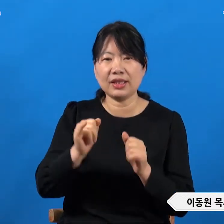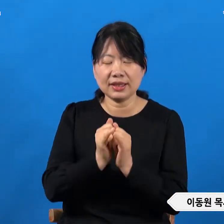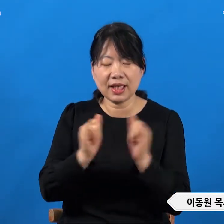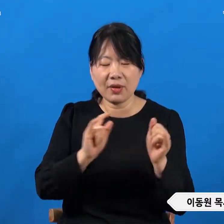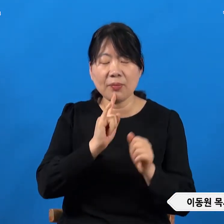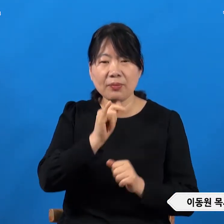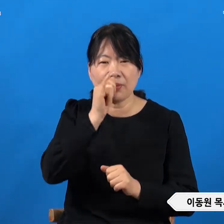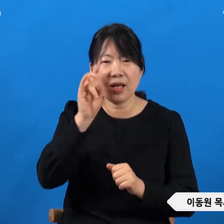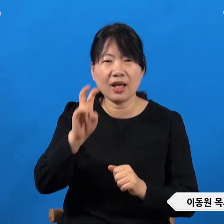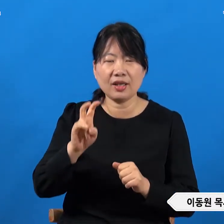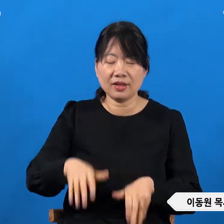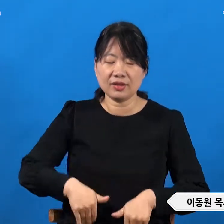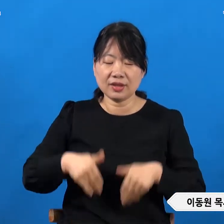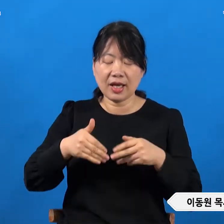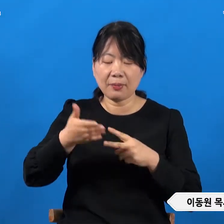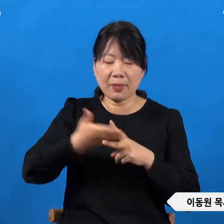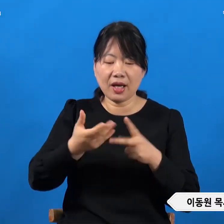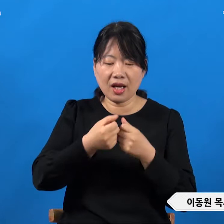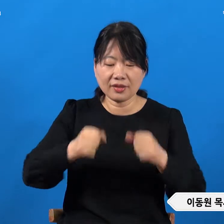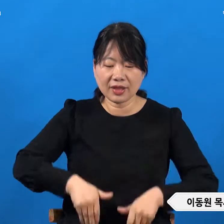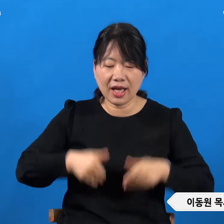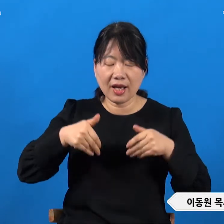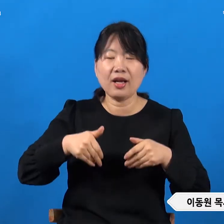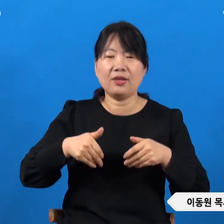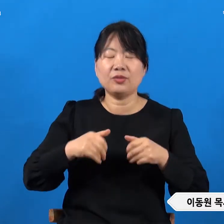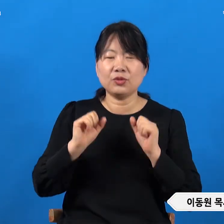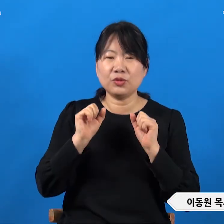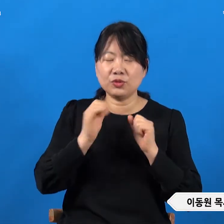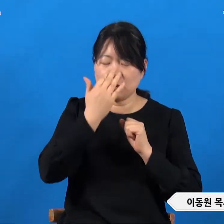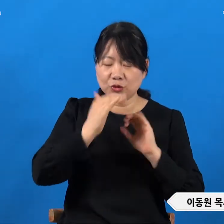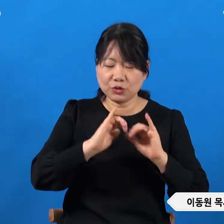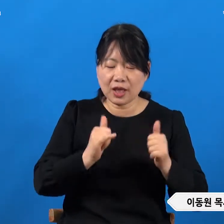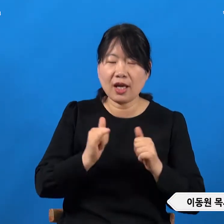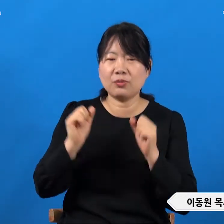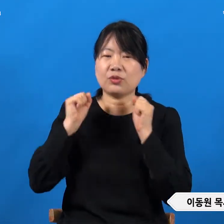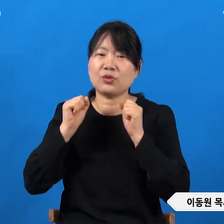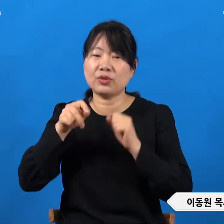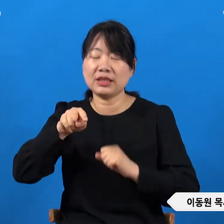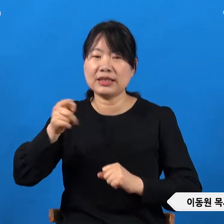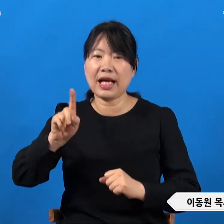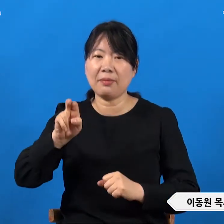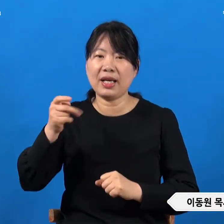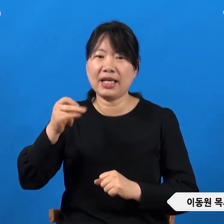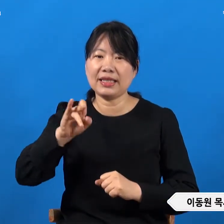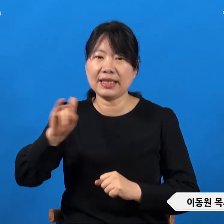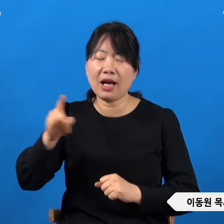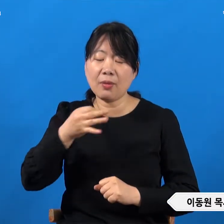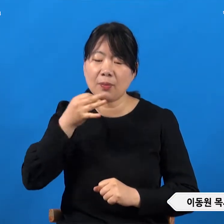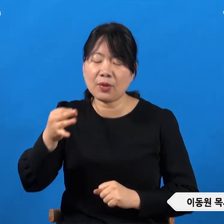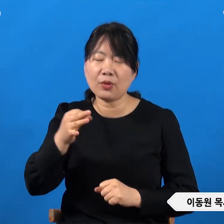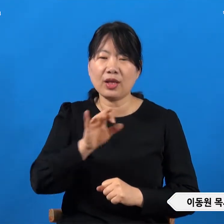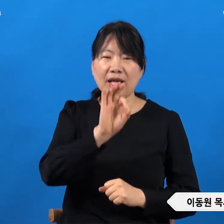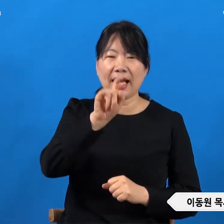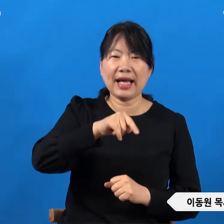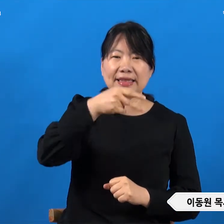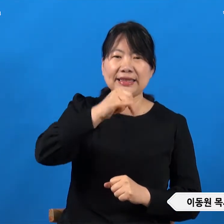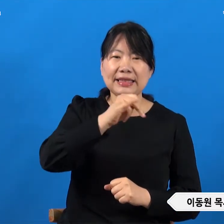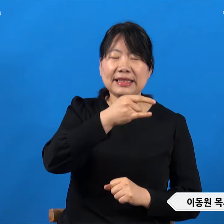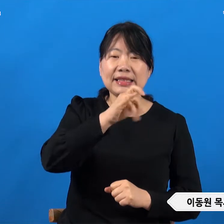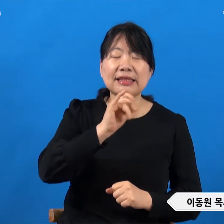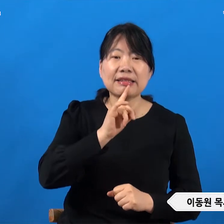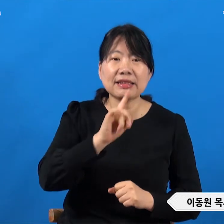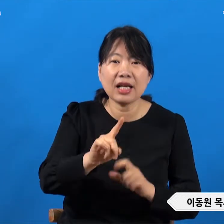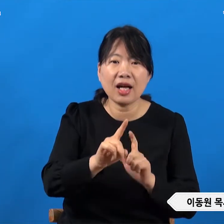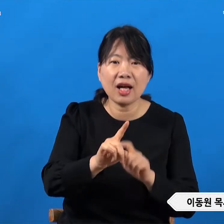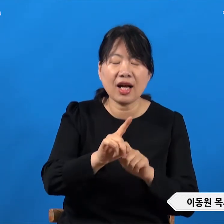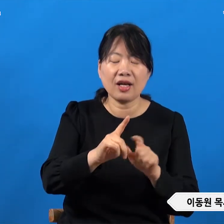반으로 나누면 남쪽을 유다, 북쪽을 사마리아라고 부르잖아요. 저 아시리아가 제국이